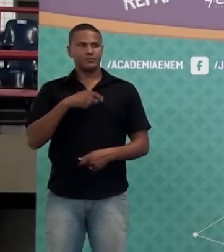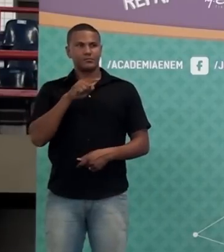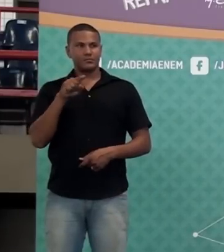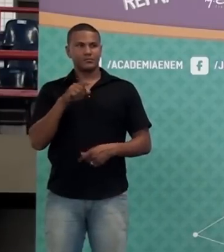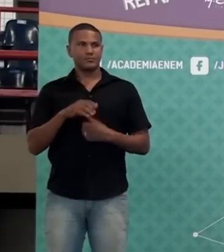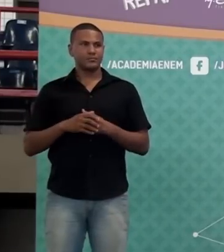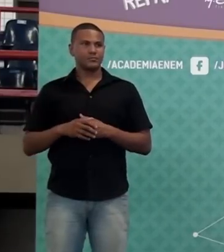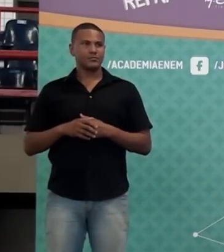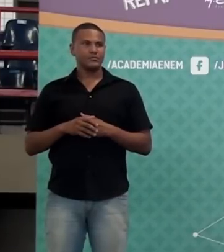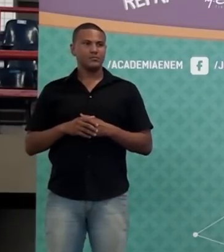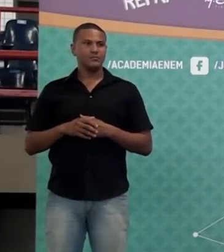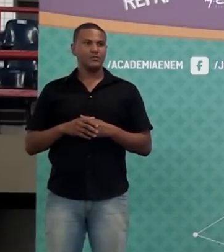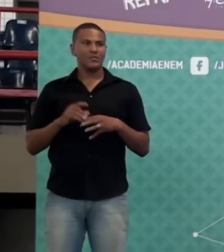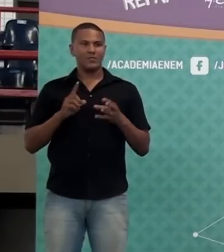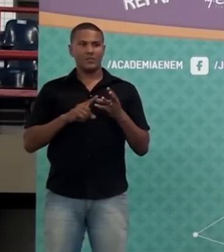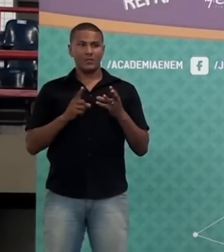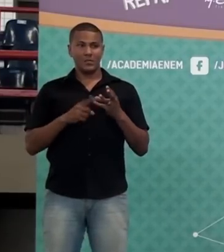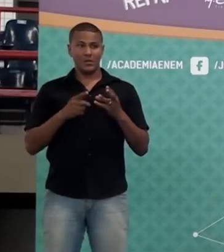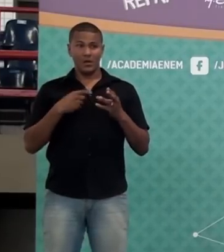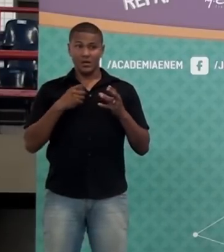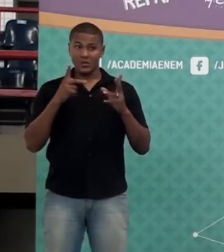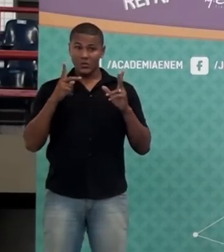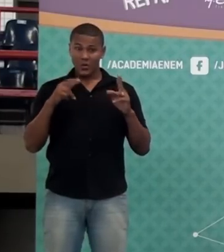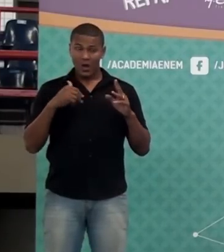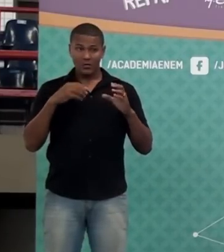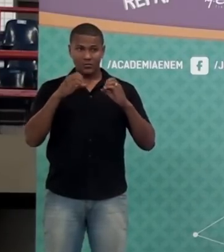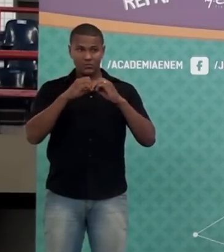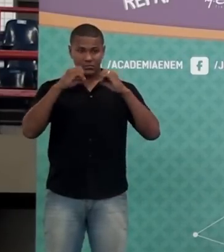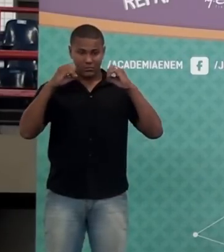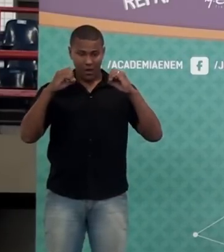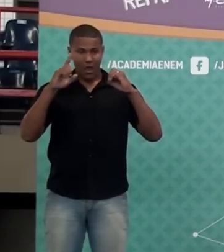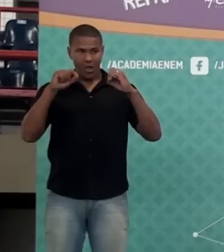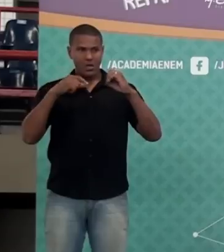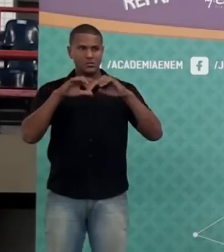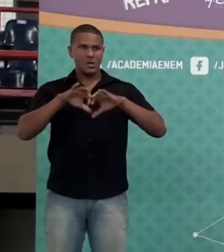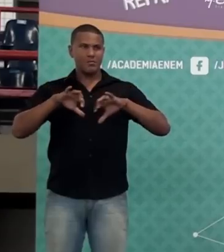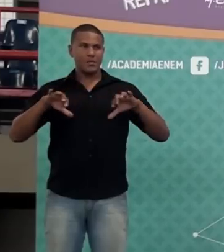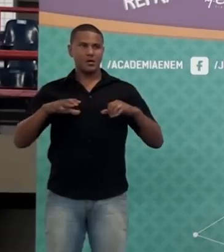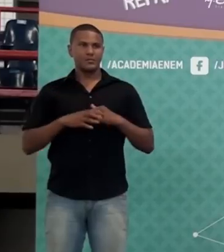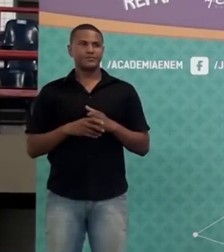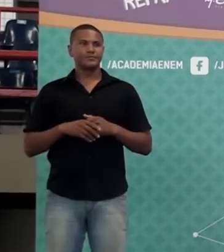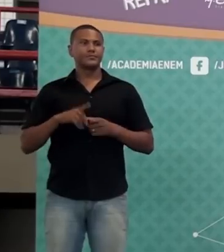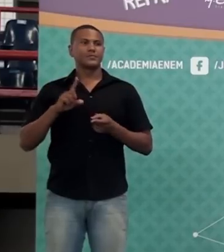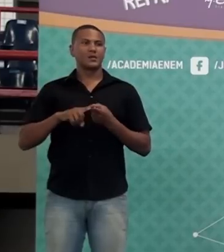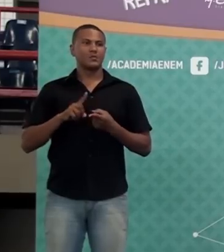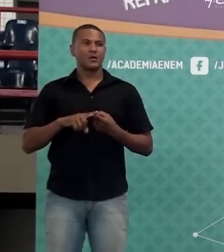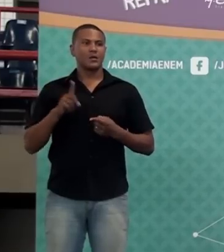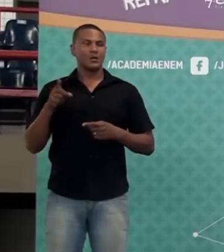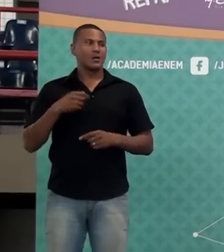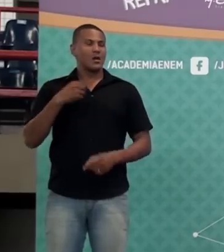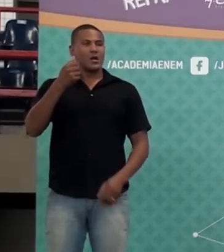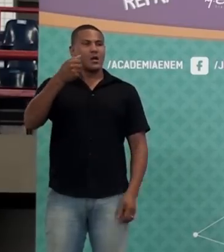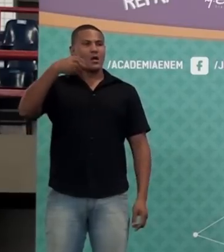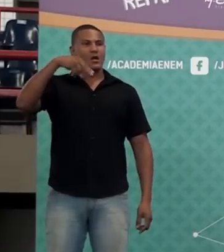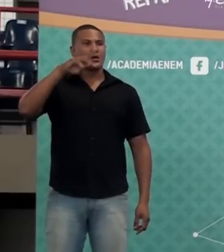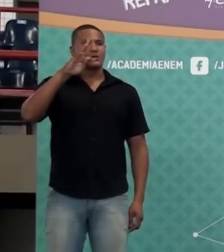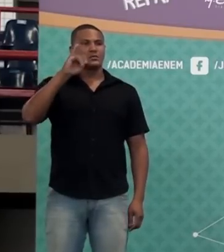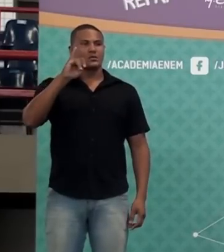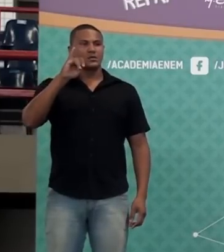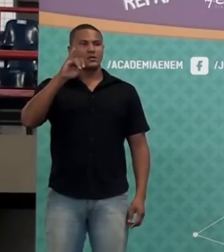hífen. Outra palavra, eu digo assim, ela está tomando anti-inflamatório. Anti termina com